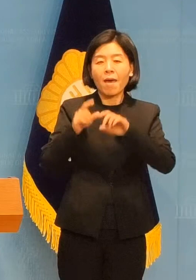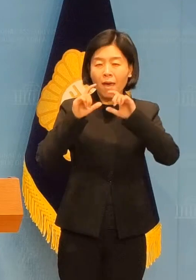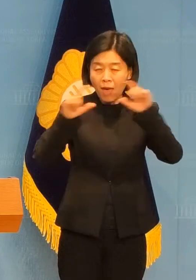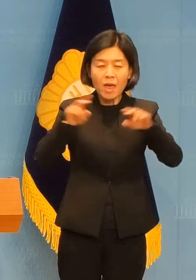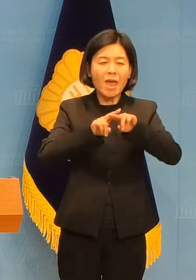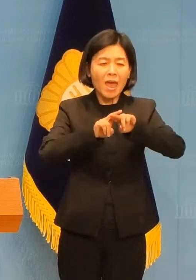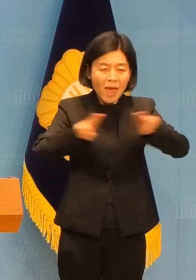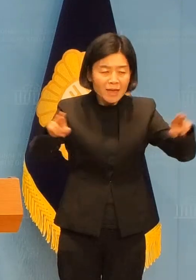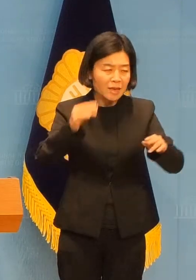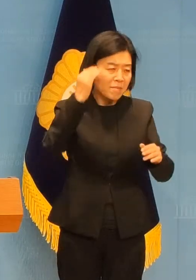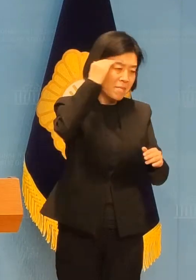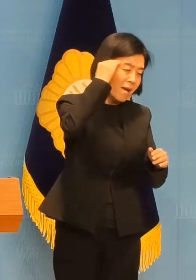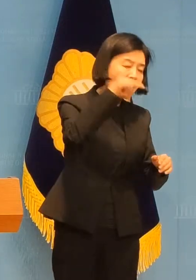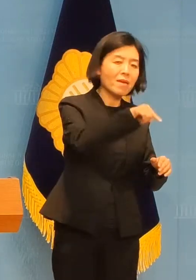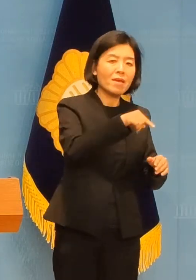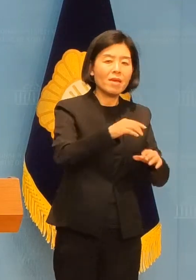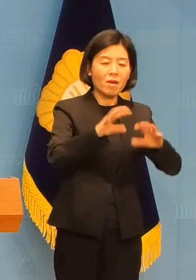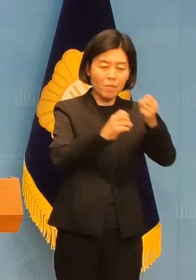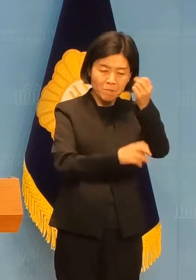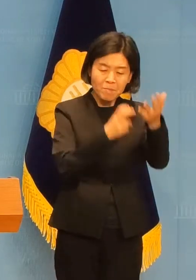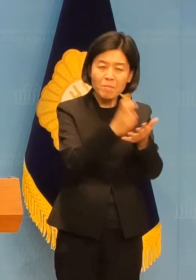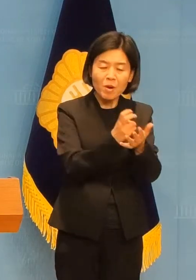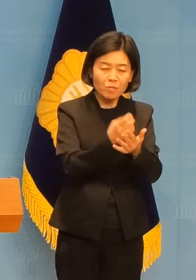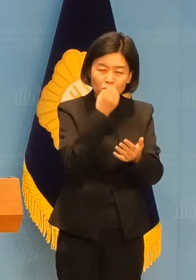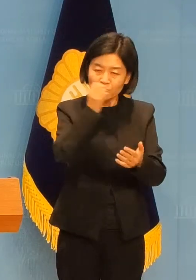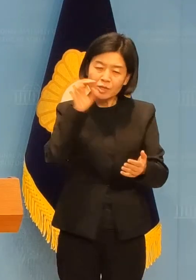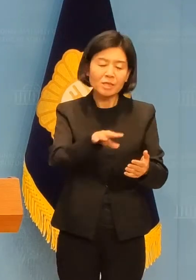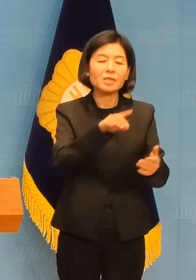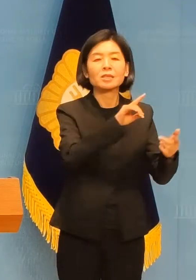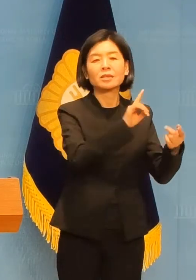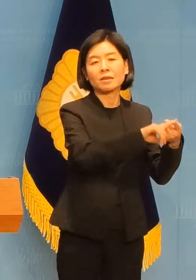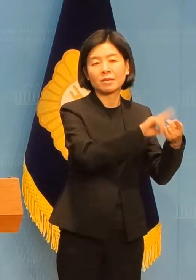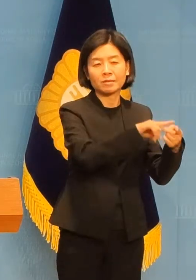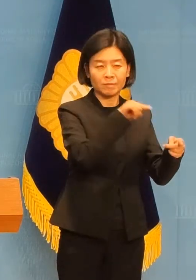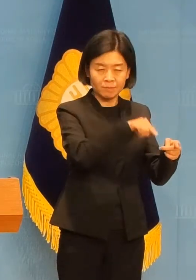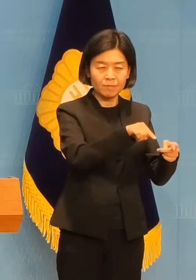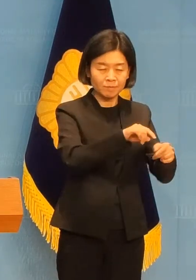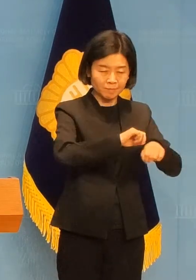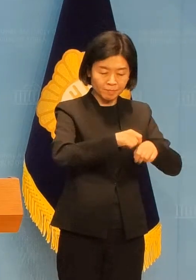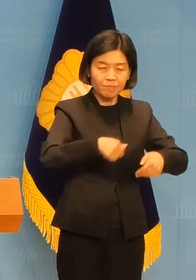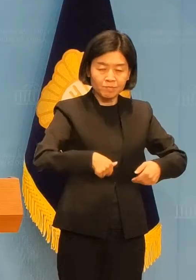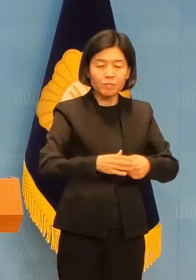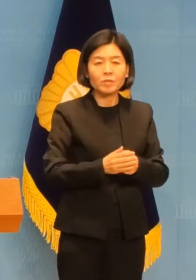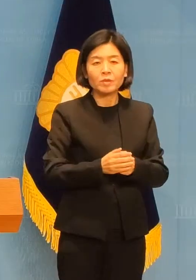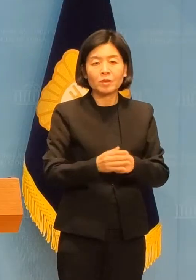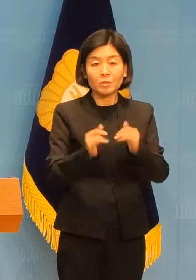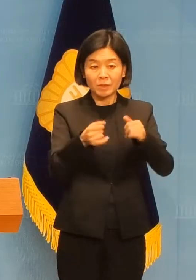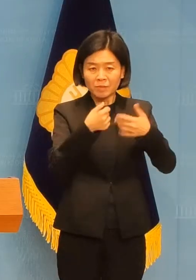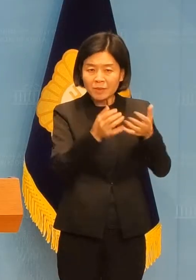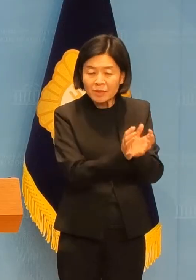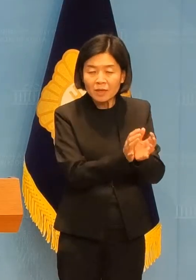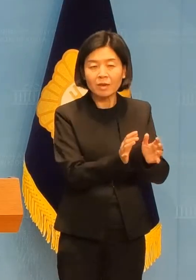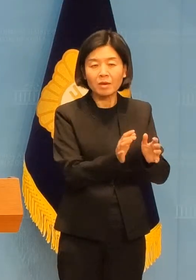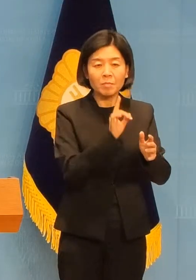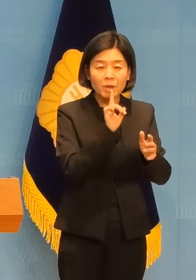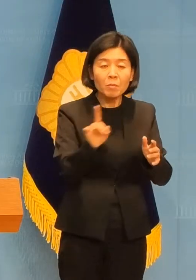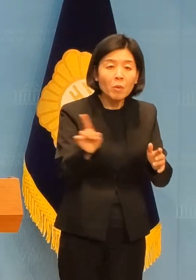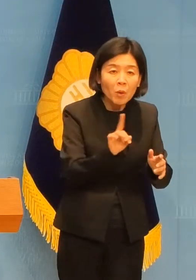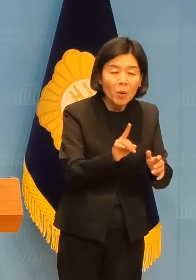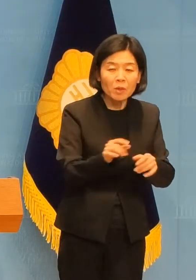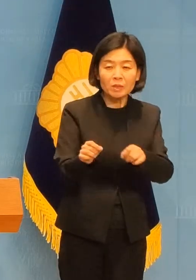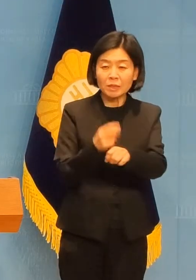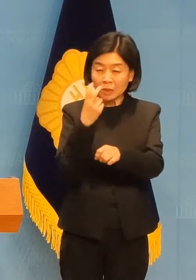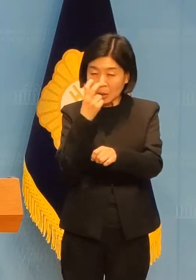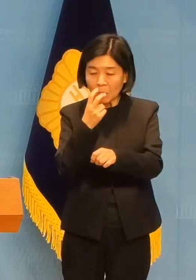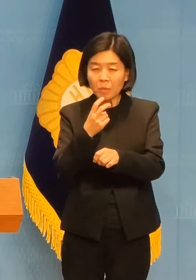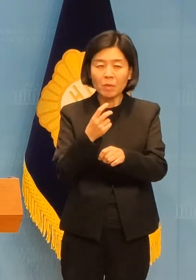구속되어야 합니다. 국민의힘 추경호 전 원내대표는 특검이 정황상 추측만 제기한다며 반발하고